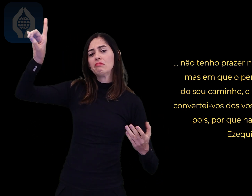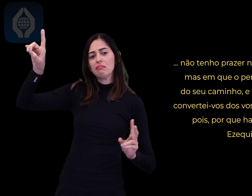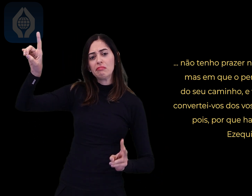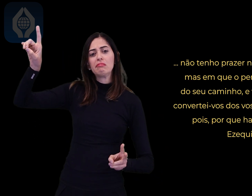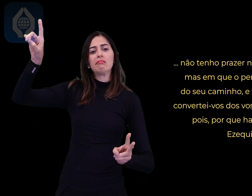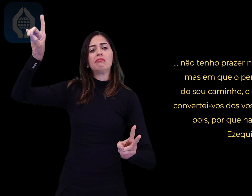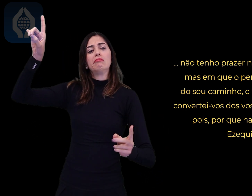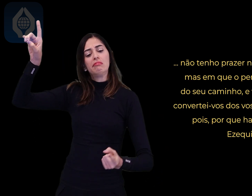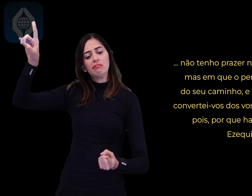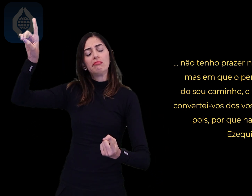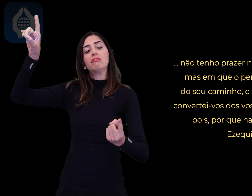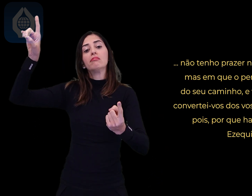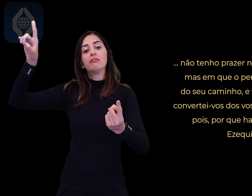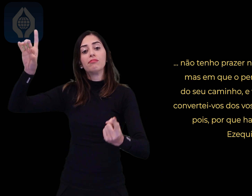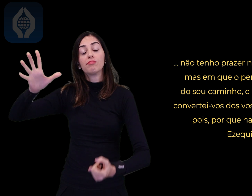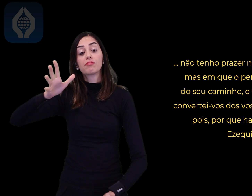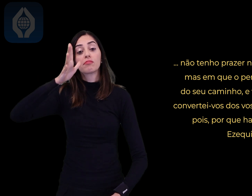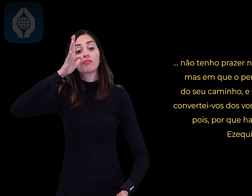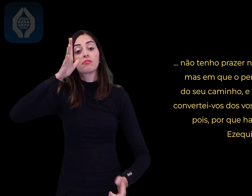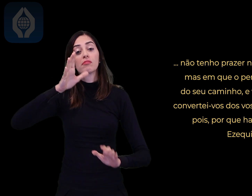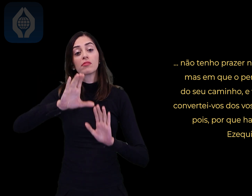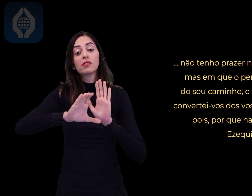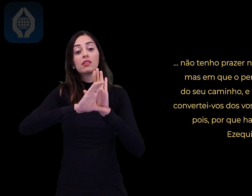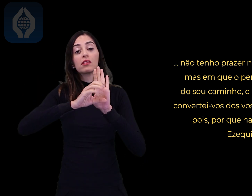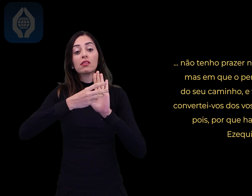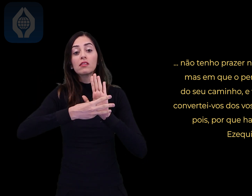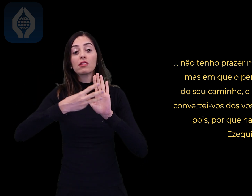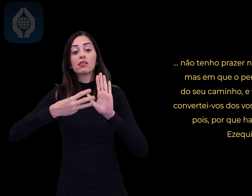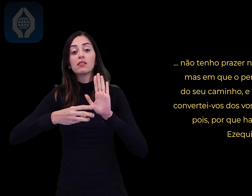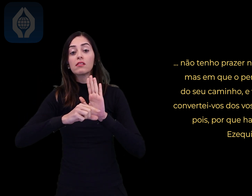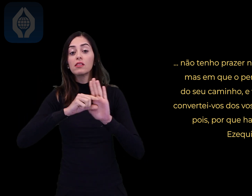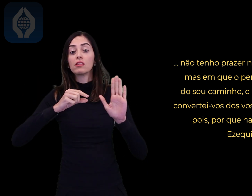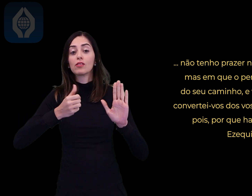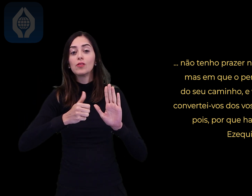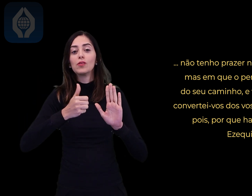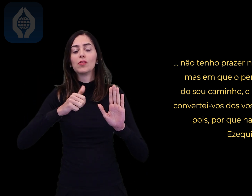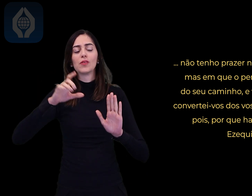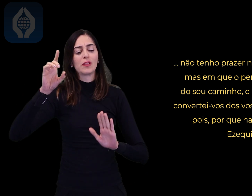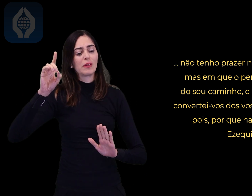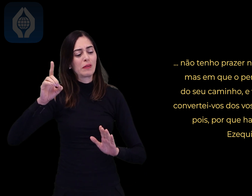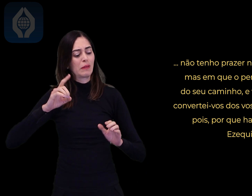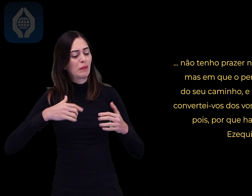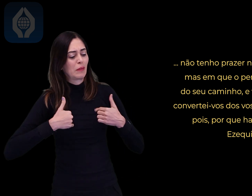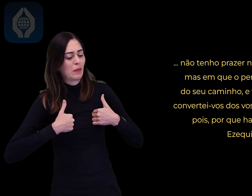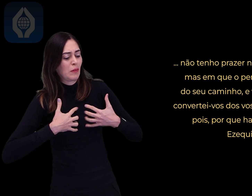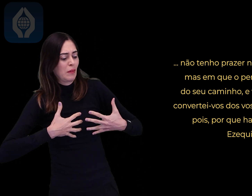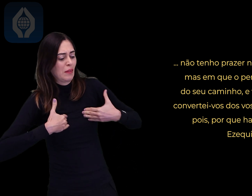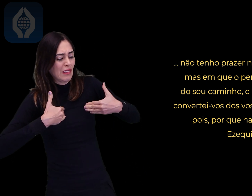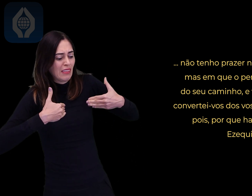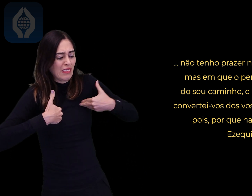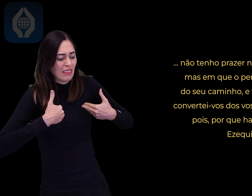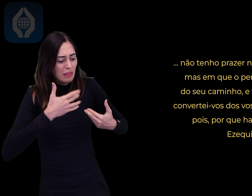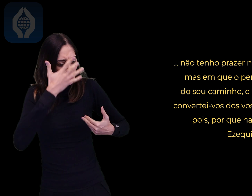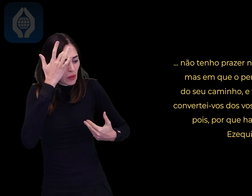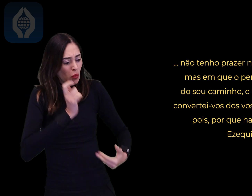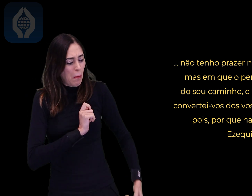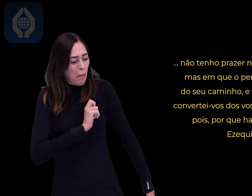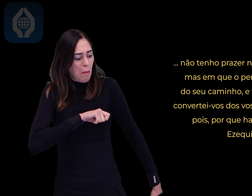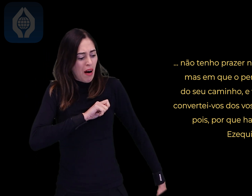a Ezequiel, no capítulo 33:11, não tenho prazer na morte do perverso, mas em que o perverso se converta do